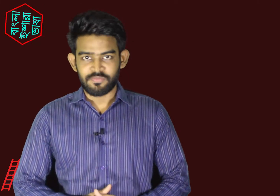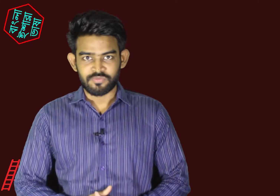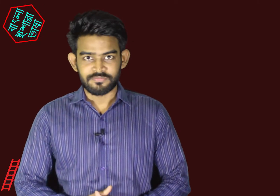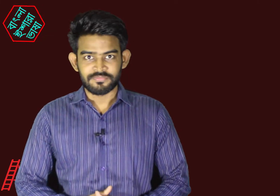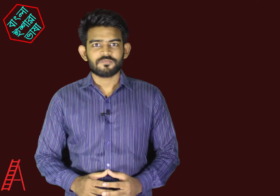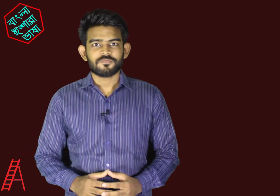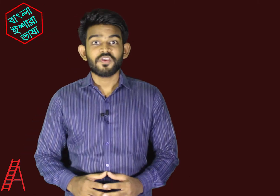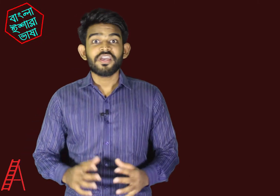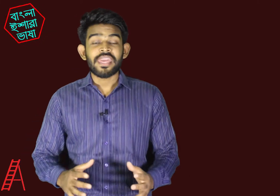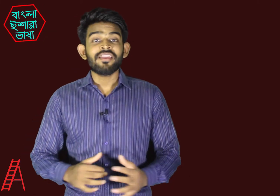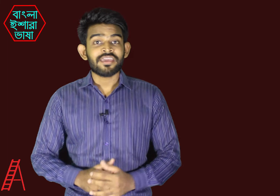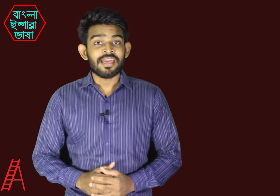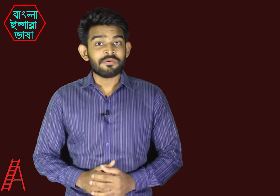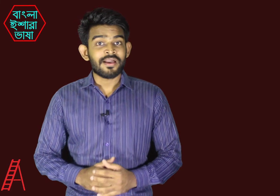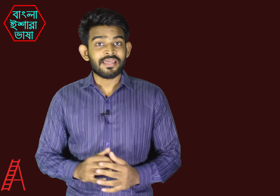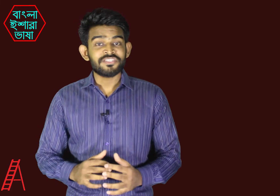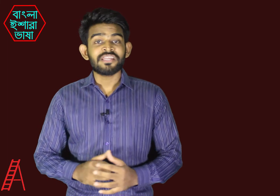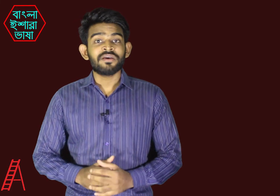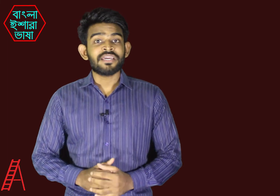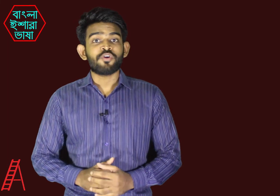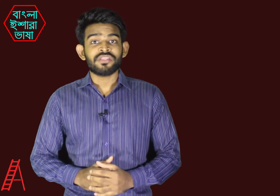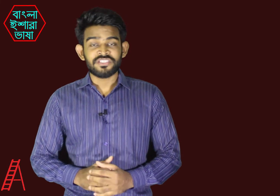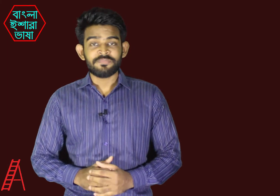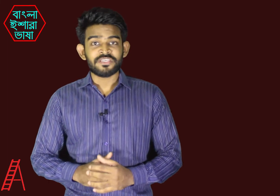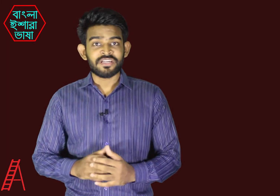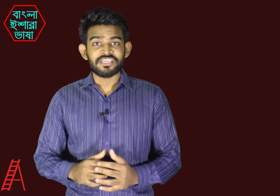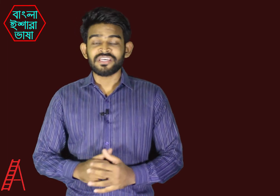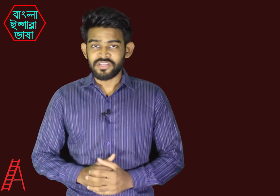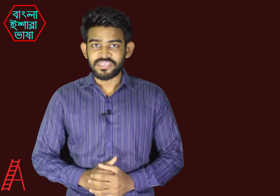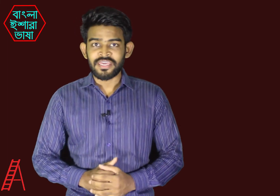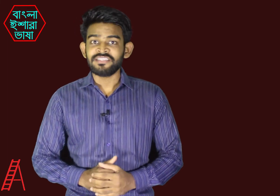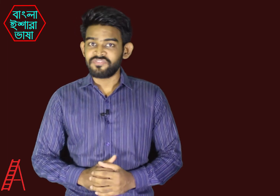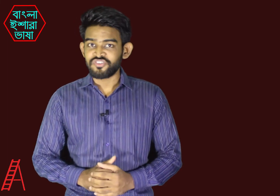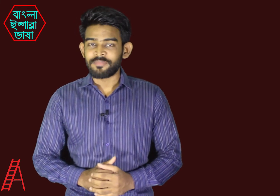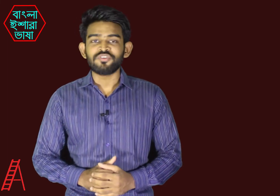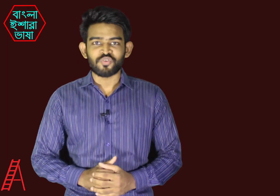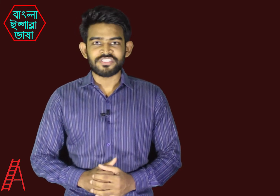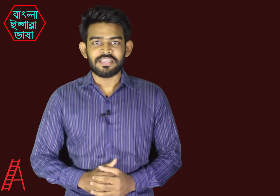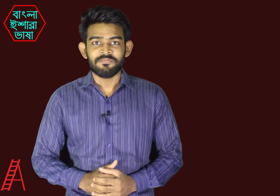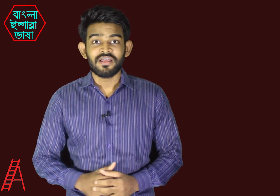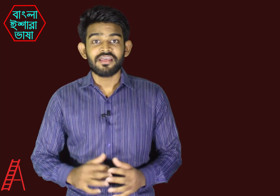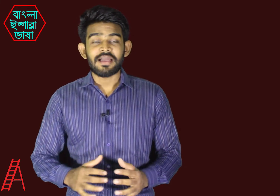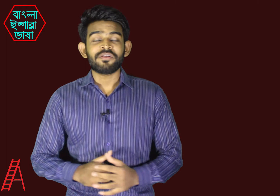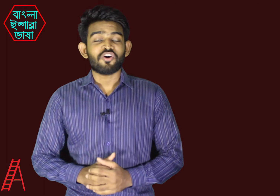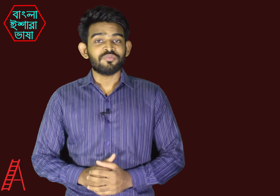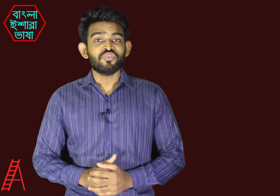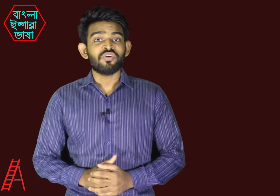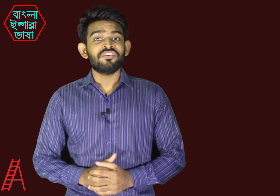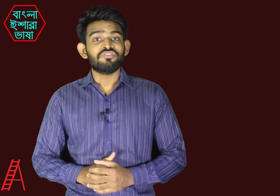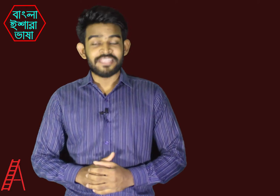দিব। এর আগে আমি বাংলা ইশারা ভাষায় 35টি পেশার ইশারা নিয়ে একটি ভিডিও আপলোড করেছিলাম। আপনারা অবশ্যই ওই ভিডিওটি